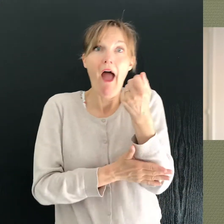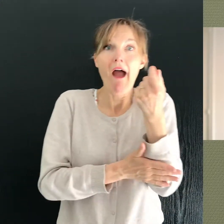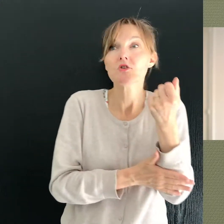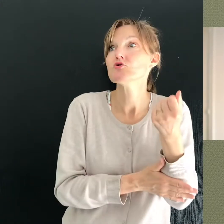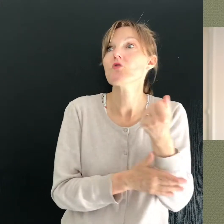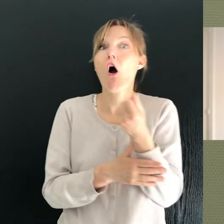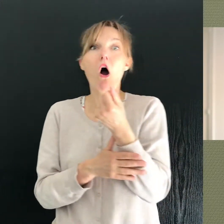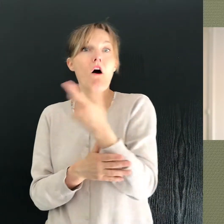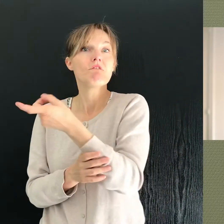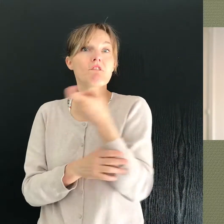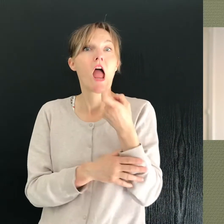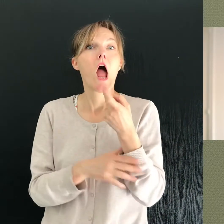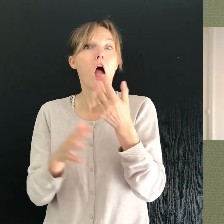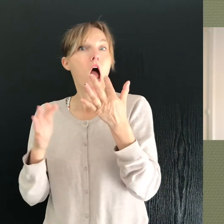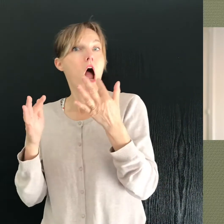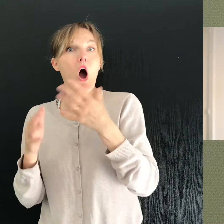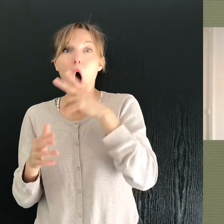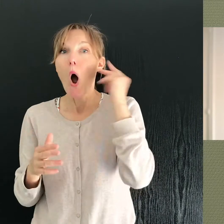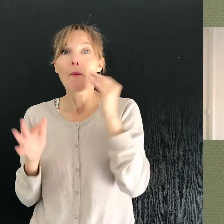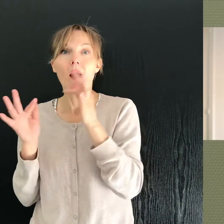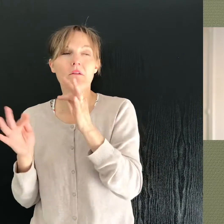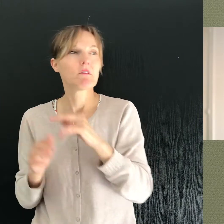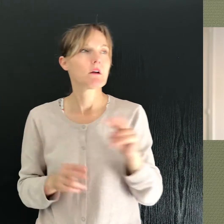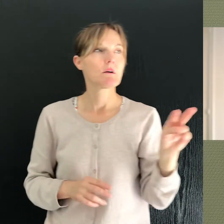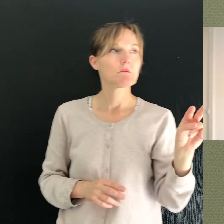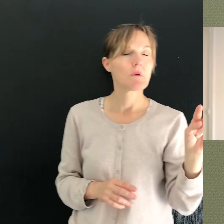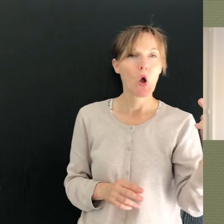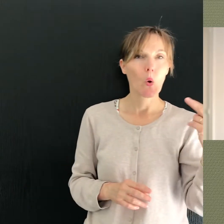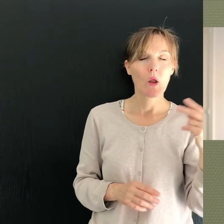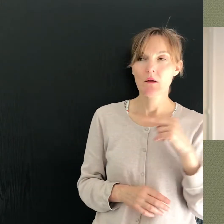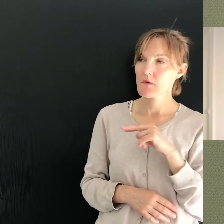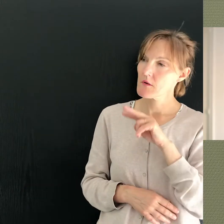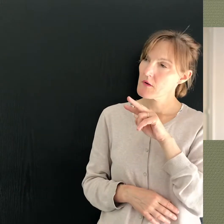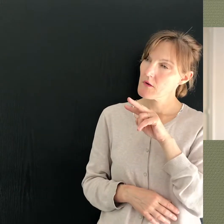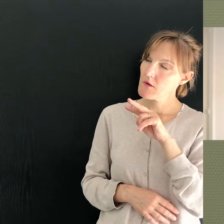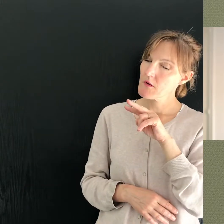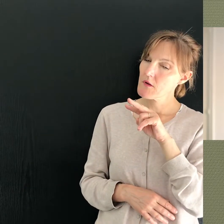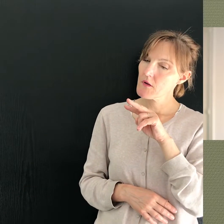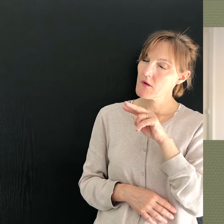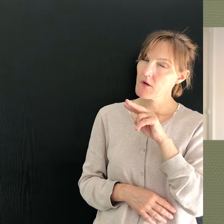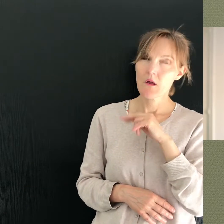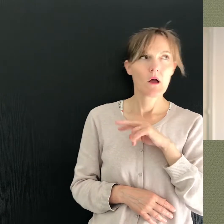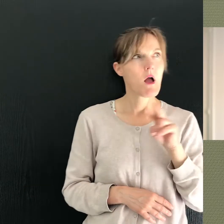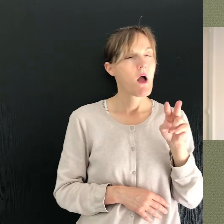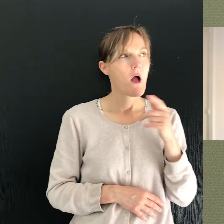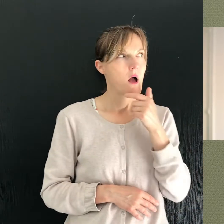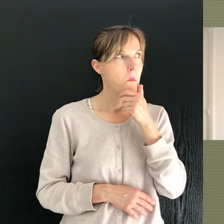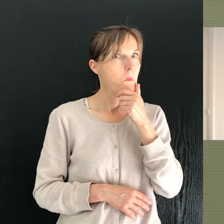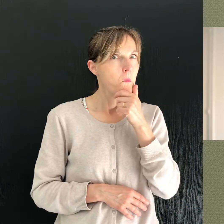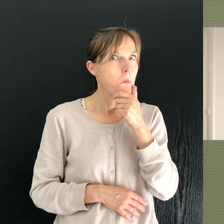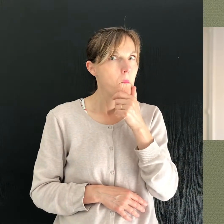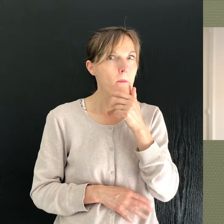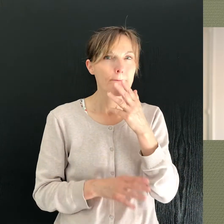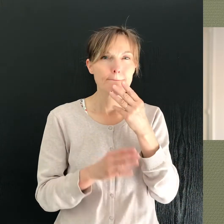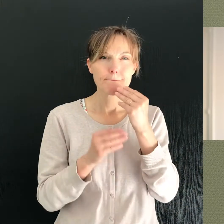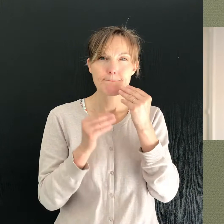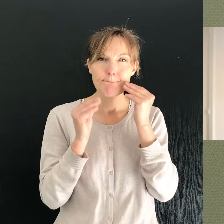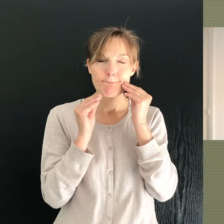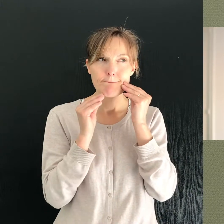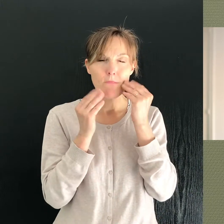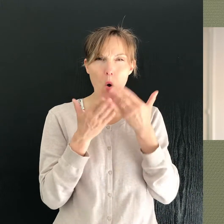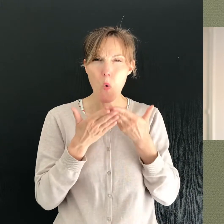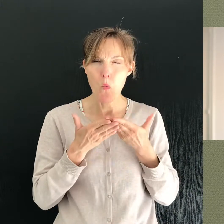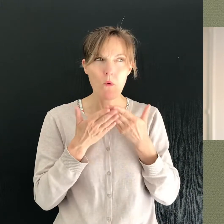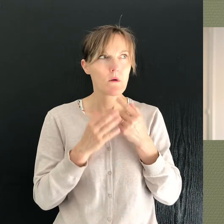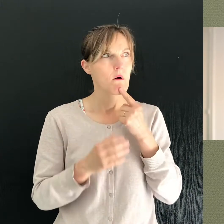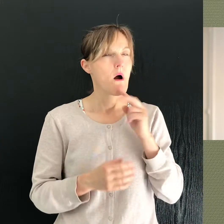l'église? Il m'a regardé longuement avant de me répondre. Et j'ai vite compris dans ce silence pesant